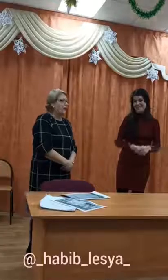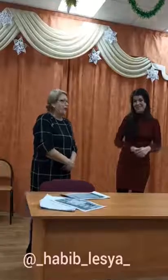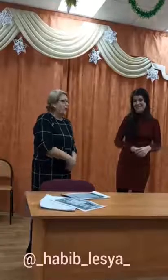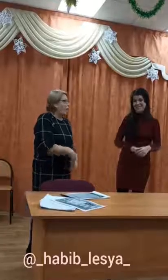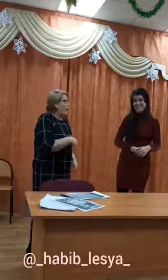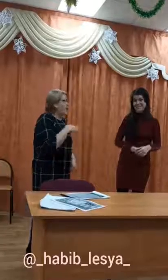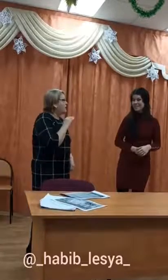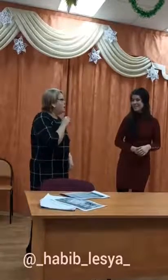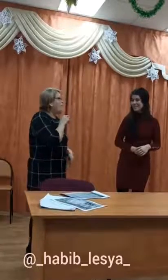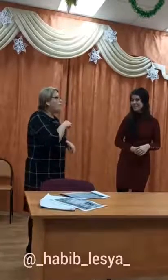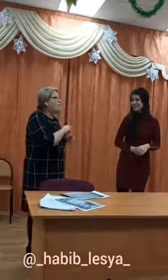А когда вы